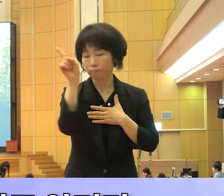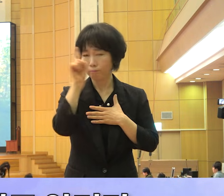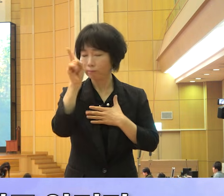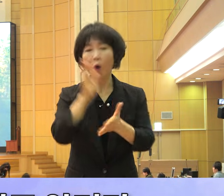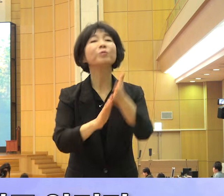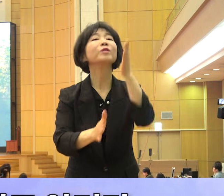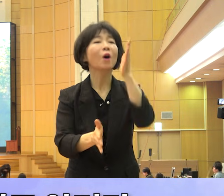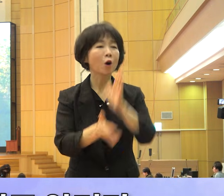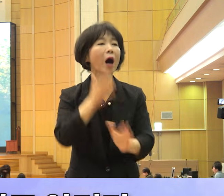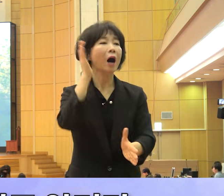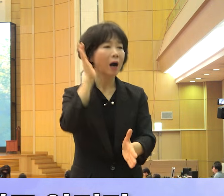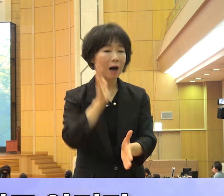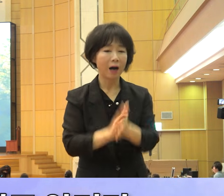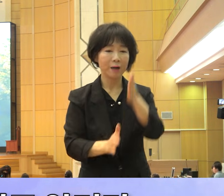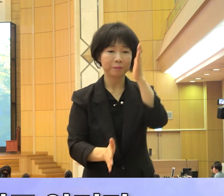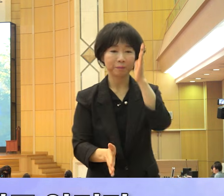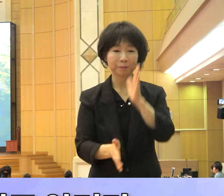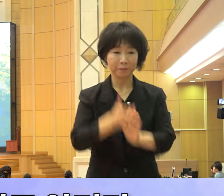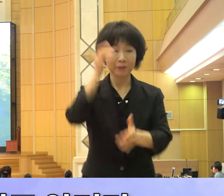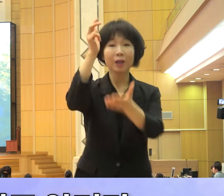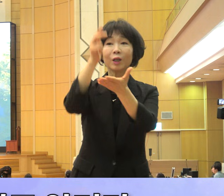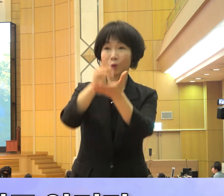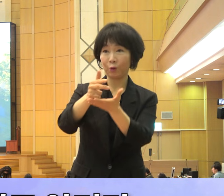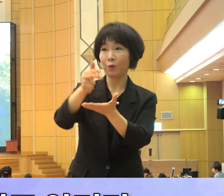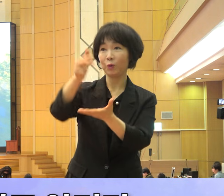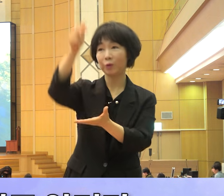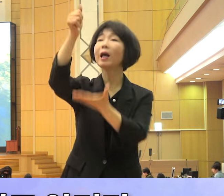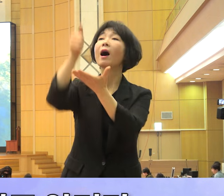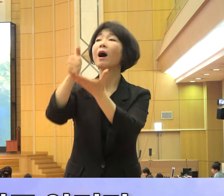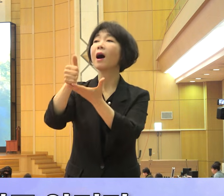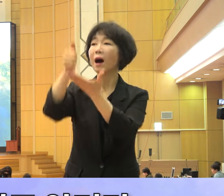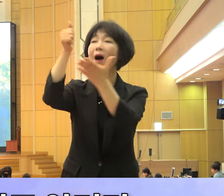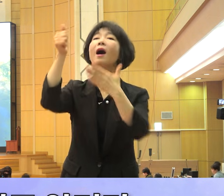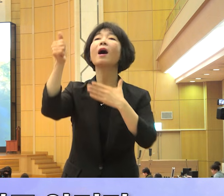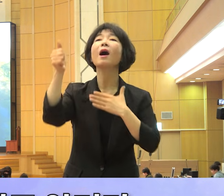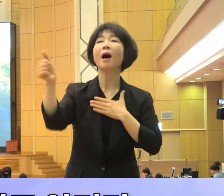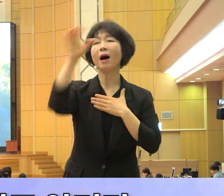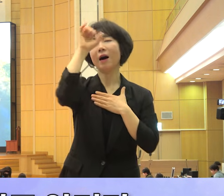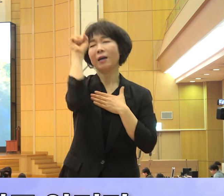부족함. 다시 한번 더 찬양하셨습니다. 주는 나의